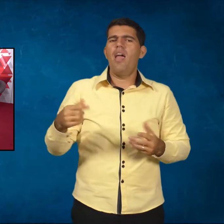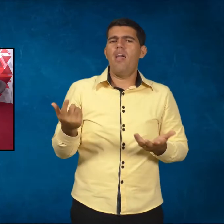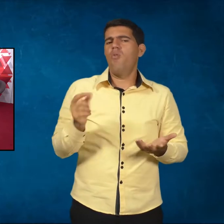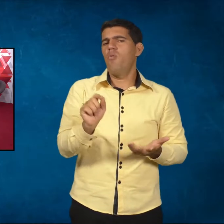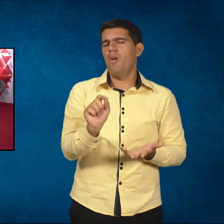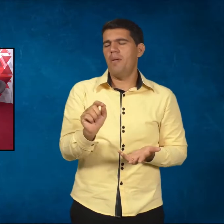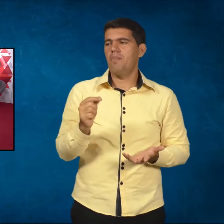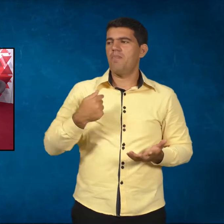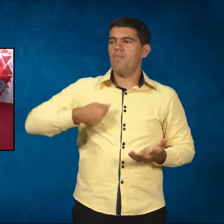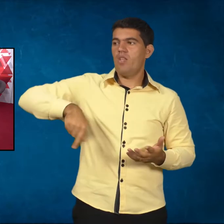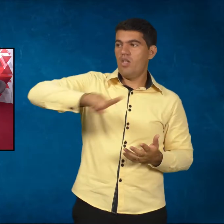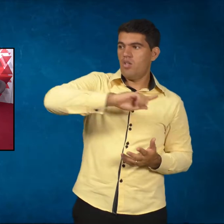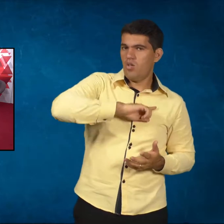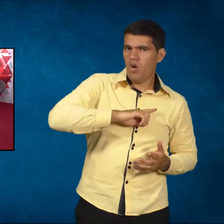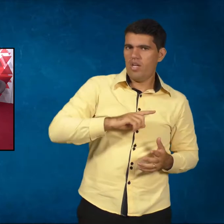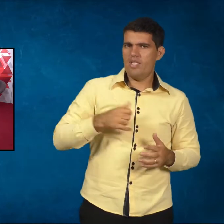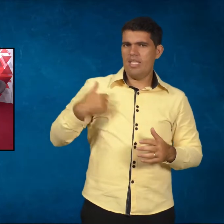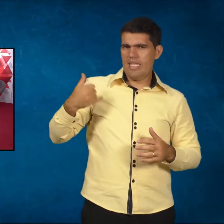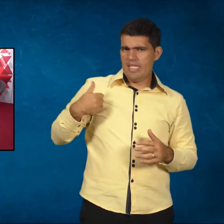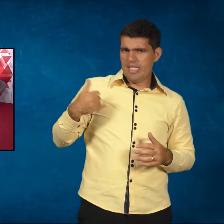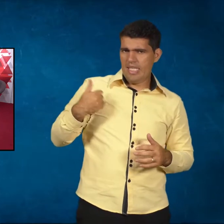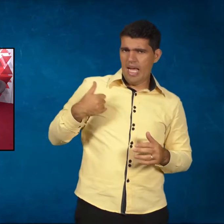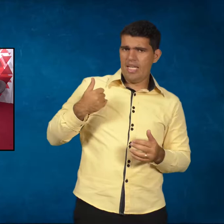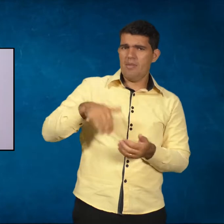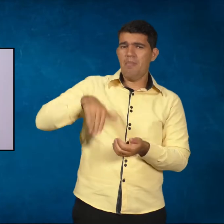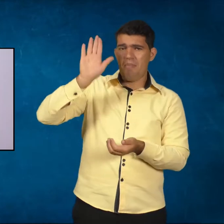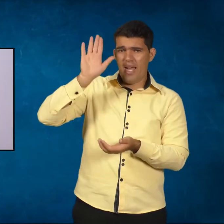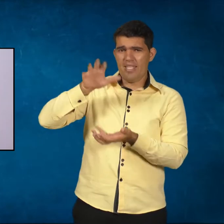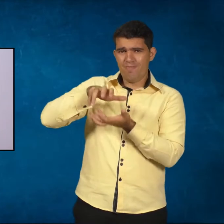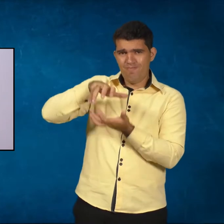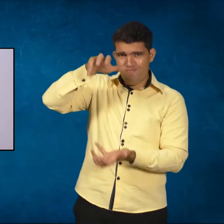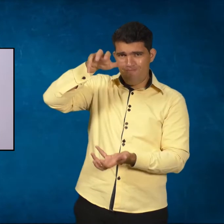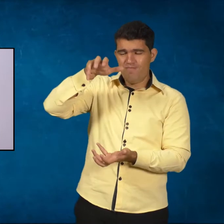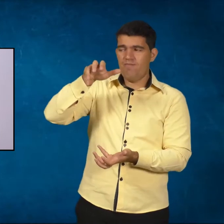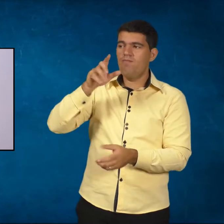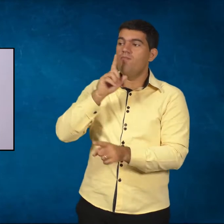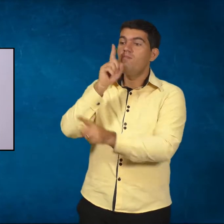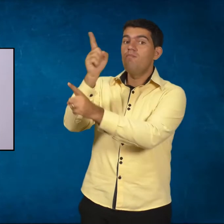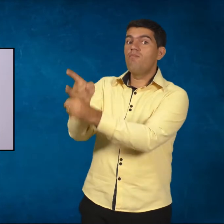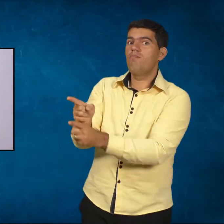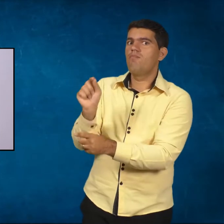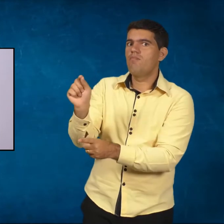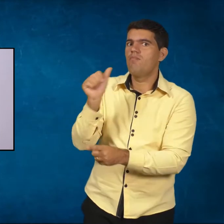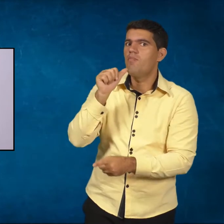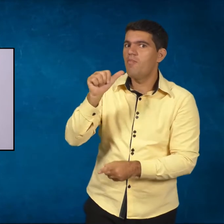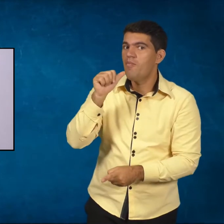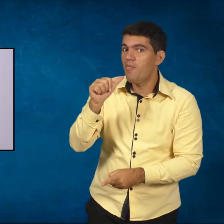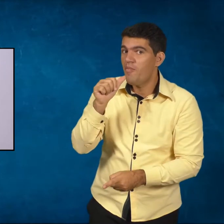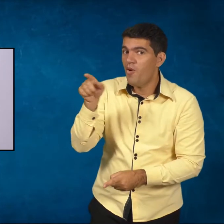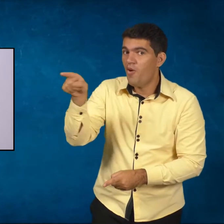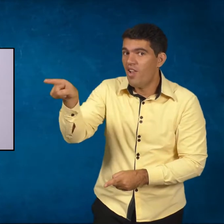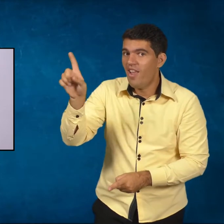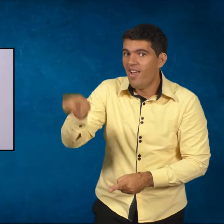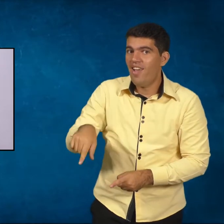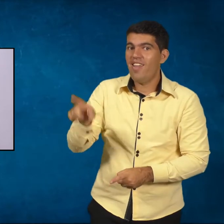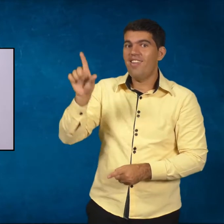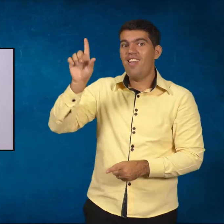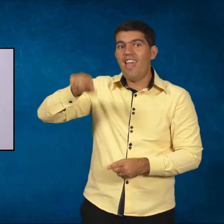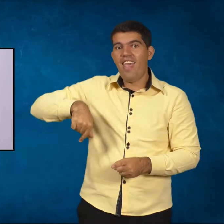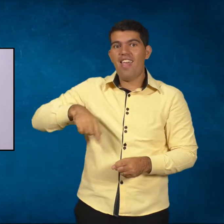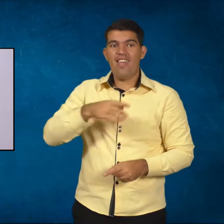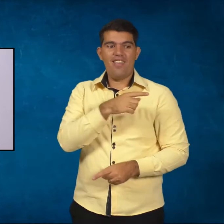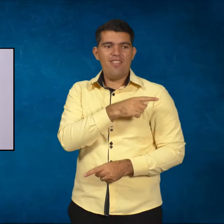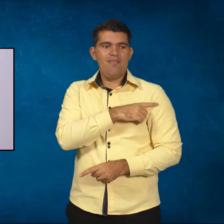nós só vamos encontrar nas faixas mais de maioridade é que nós vamos encontrar as mulheres com a como